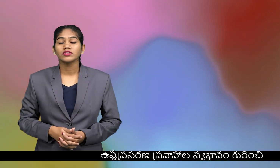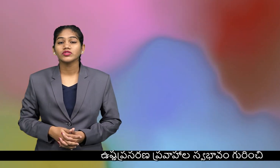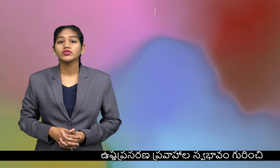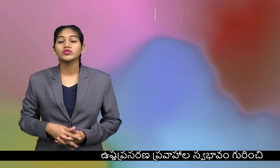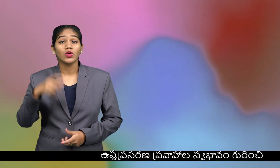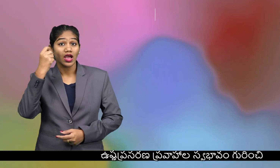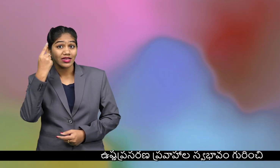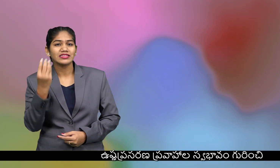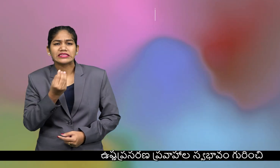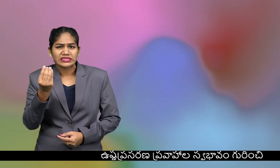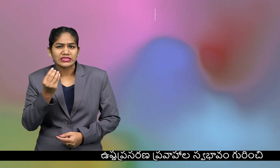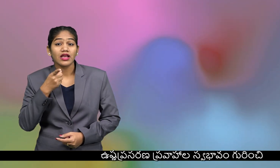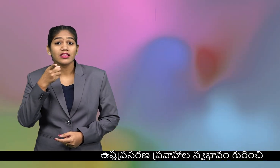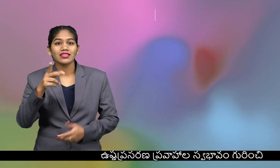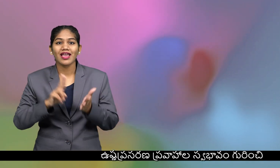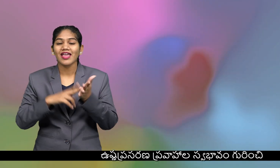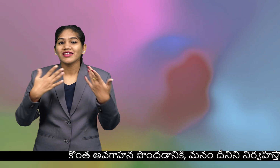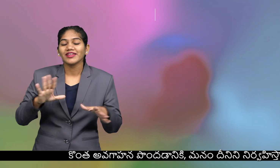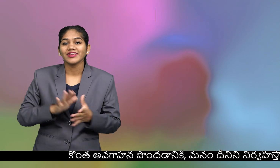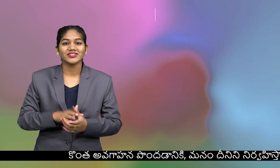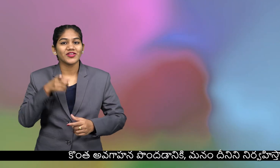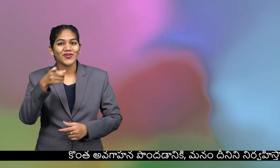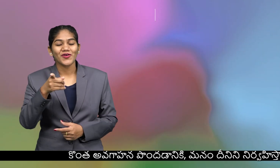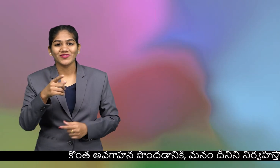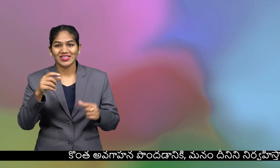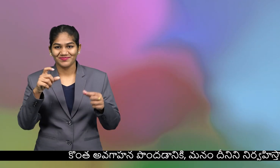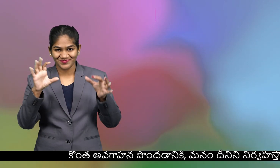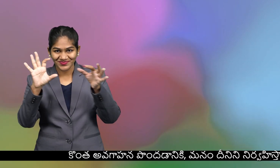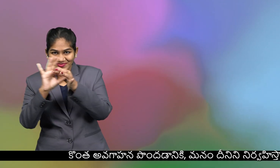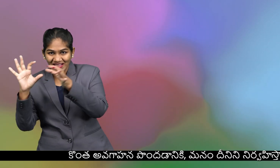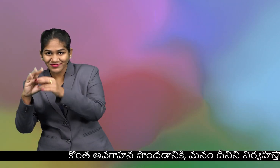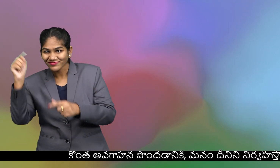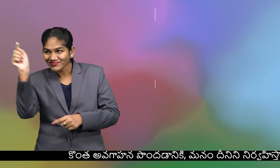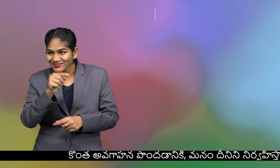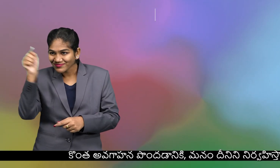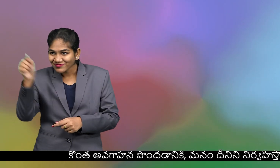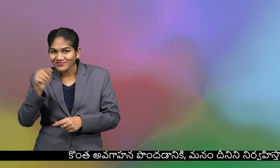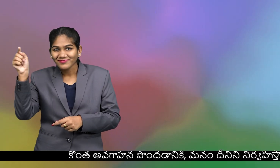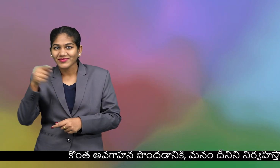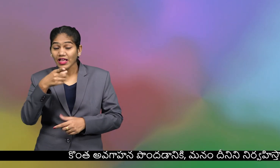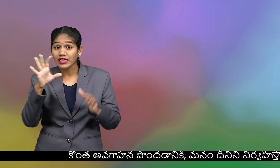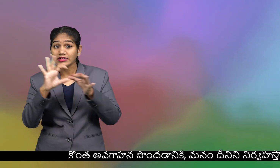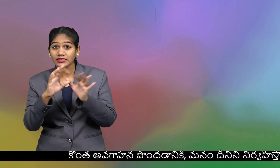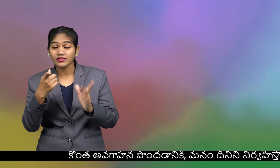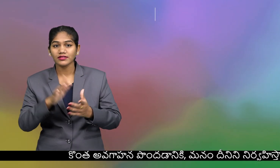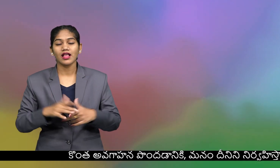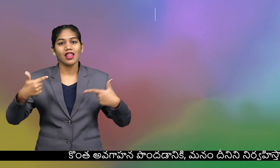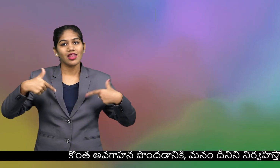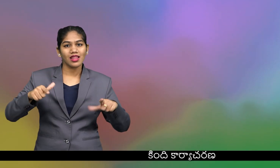ఉష్ణ ప్రసరణ ప్రవాహాల స్వభావం గురించి కొంత అవగాహన పొందడానికి మనం దీనిని